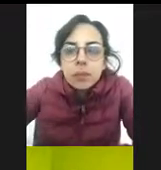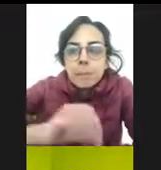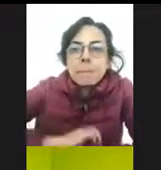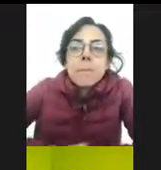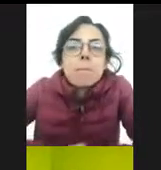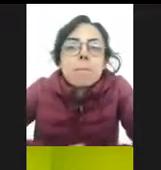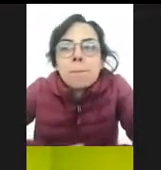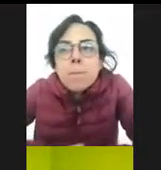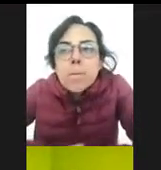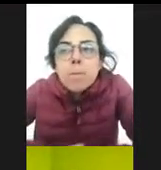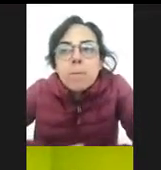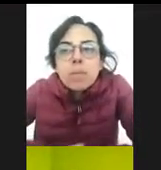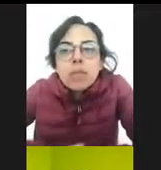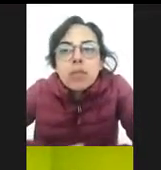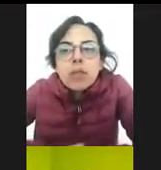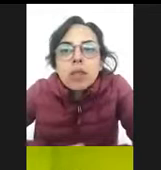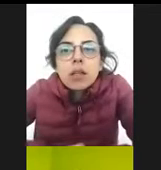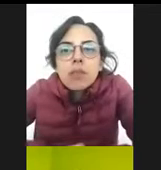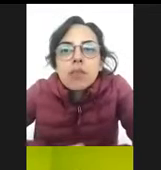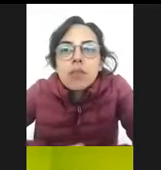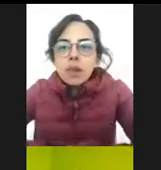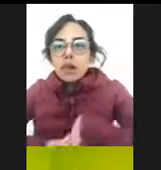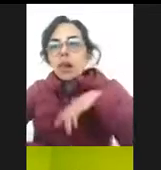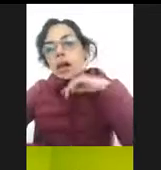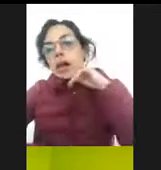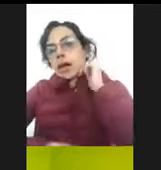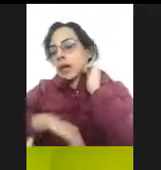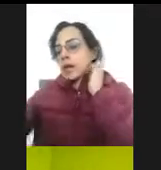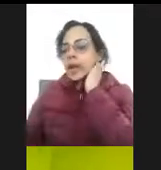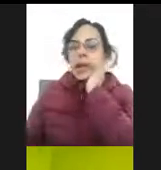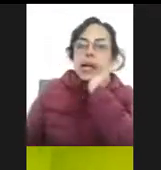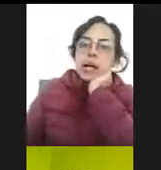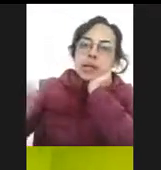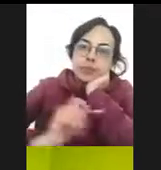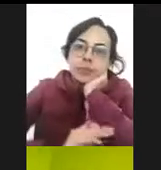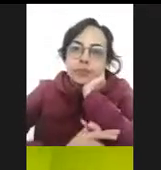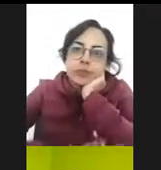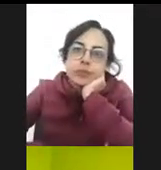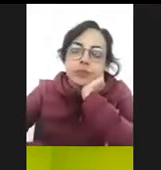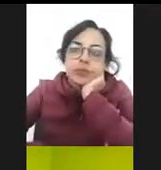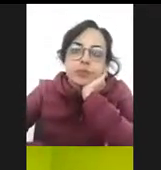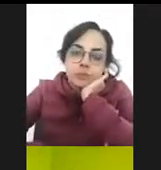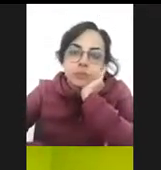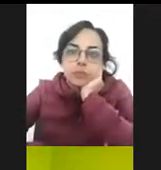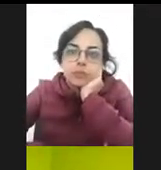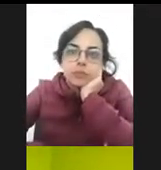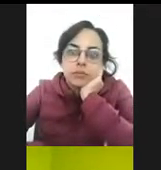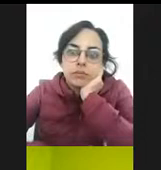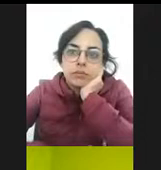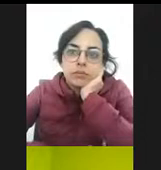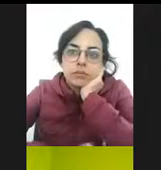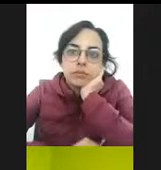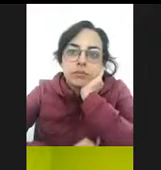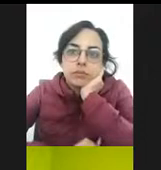hermano, maestro, todas están en el género masculino. Cuando yo quiero referirme a mujer, por ejemplo, en este caso, él,